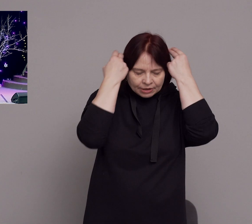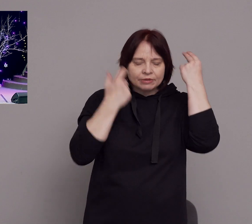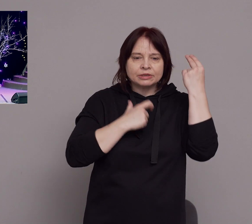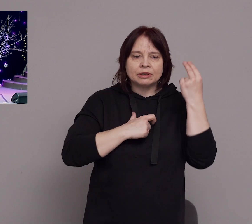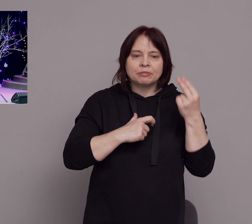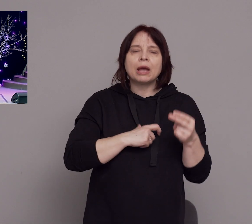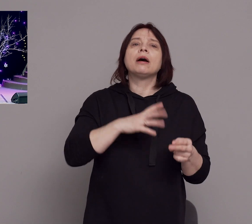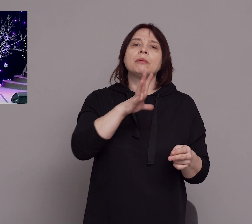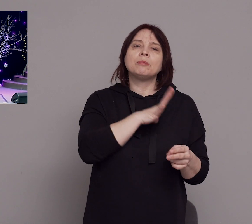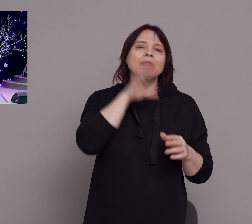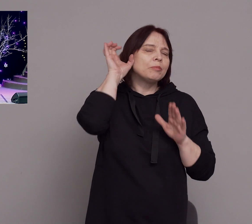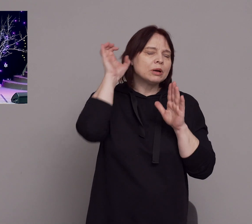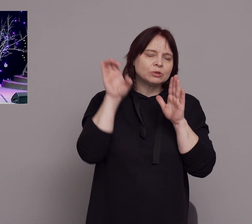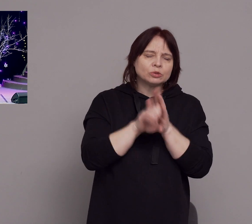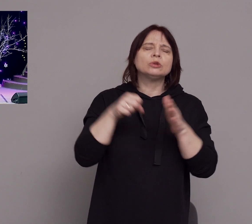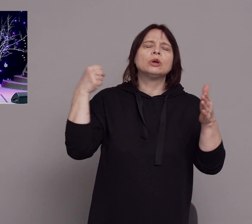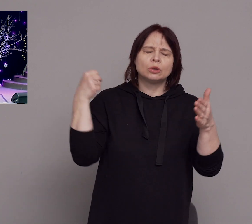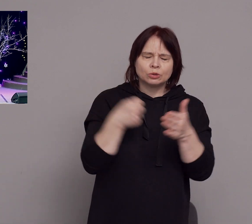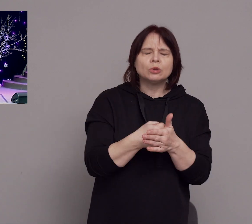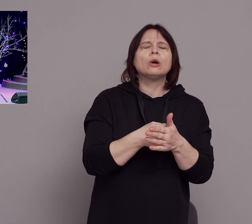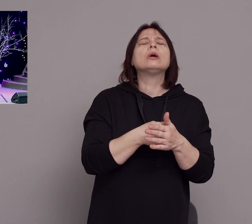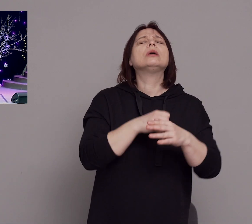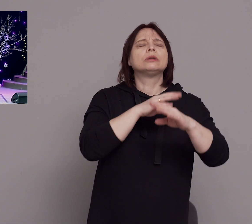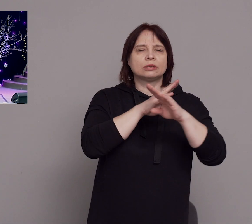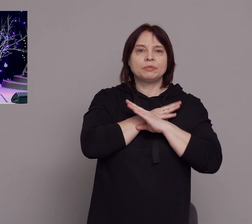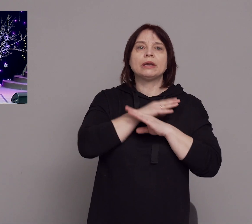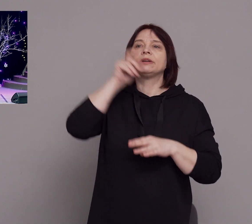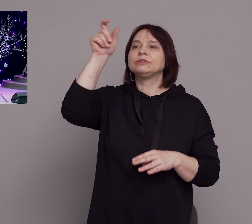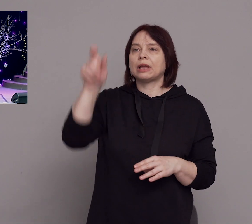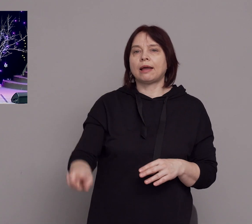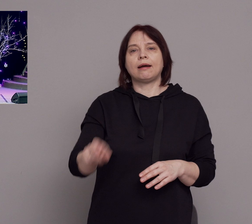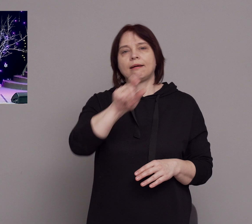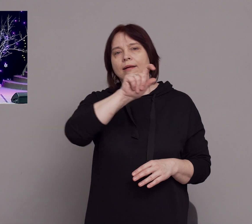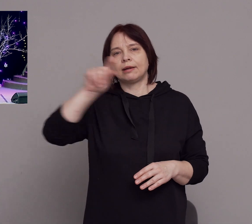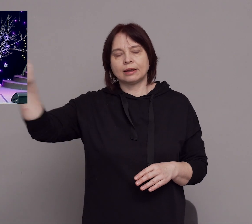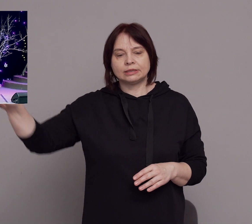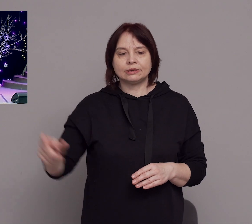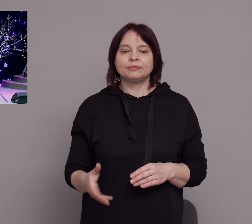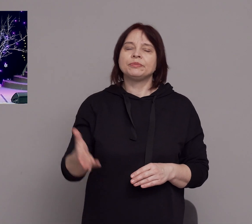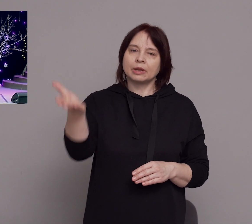смерти, и смерти крестной, и смерти на кресте. И давайте мы еще раз помолимся.